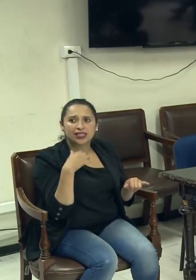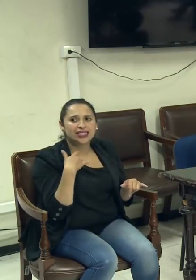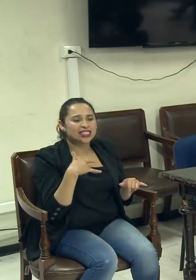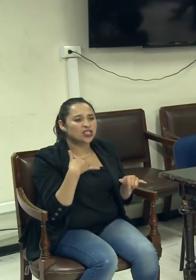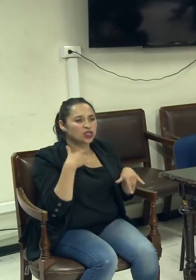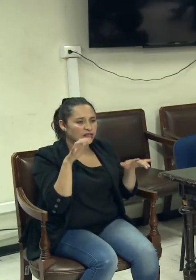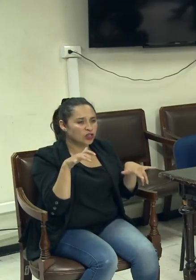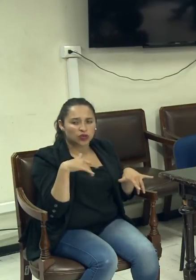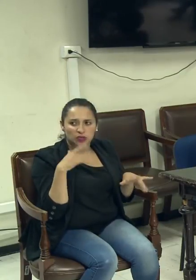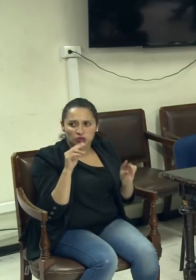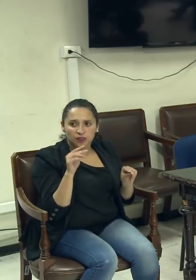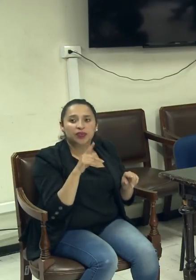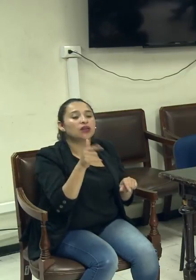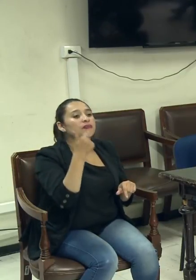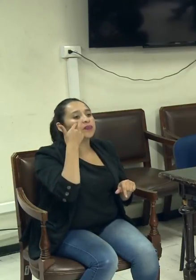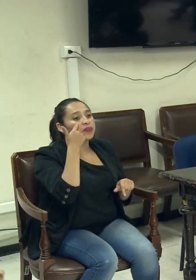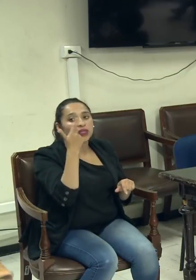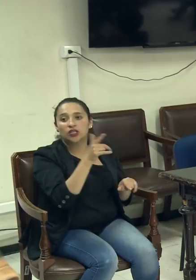él.